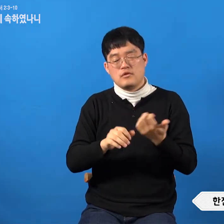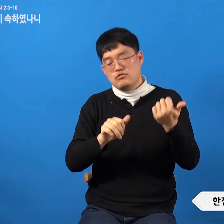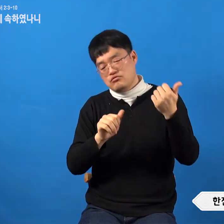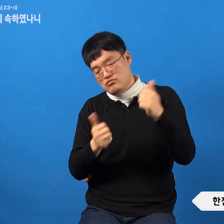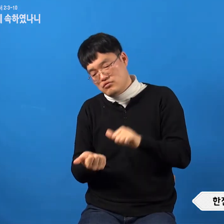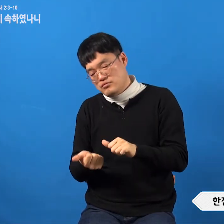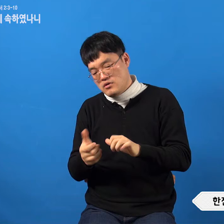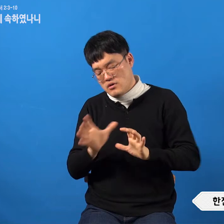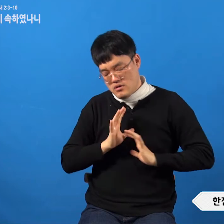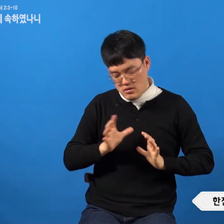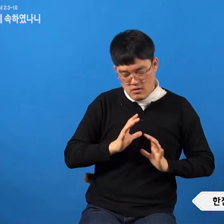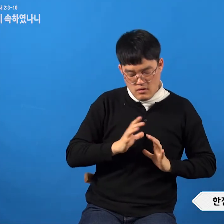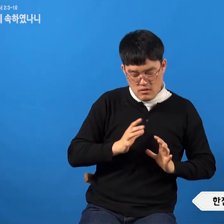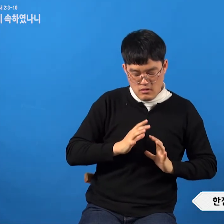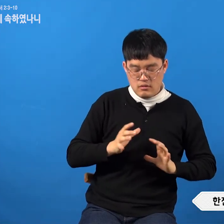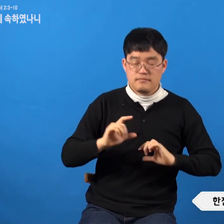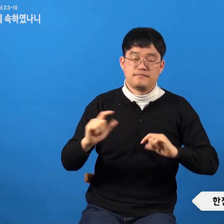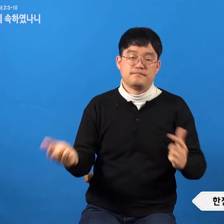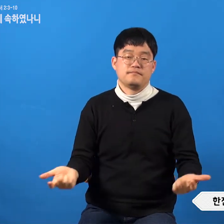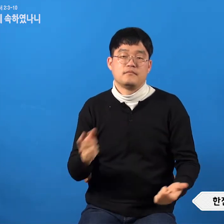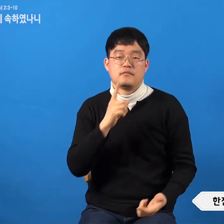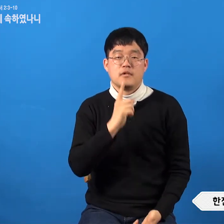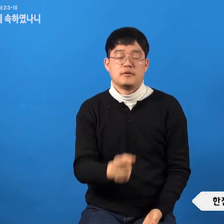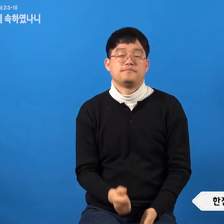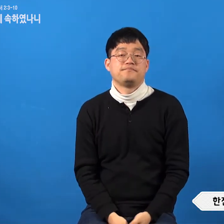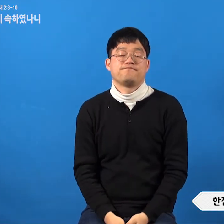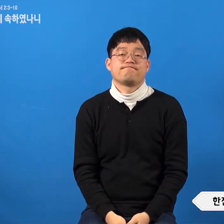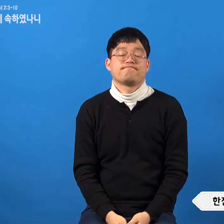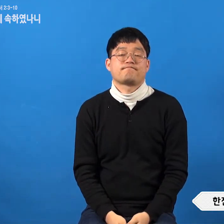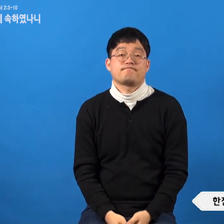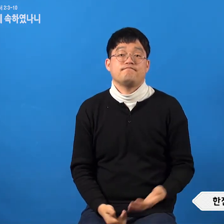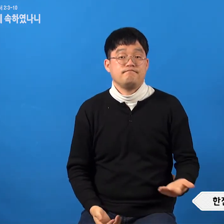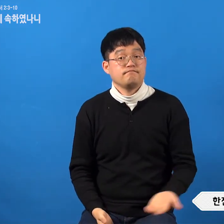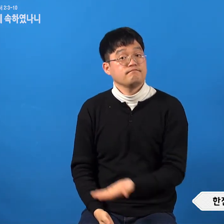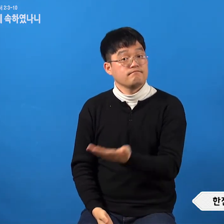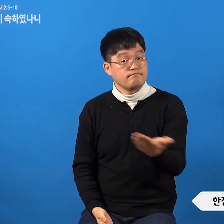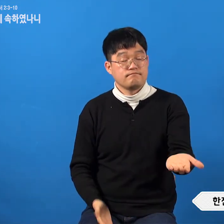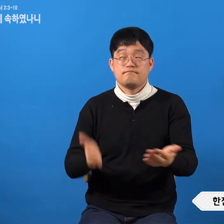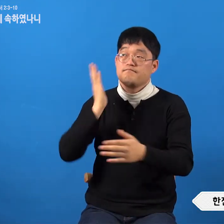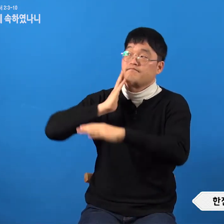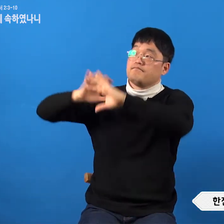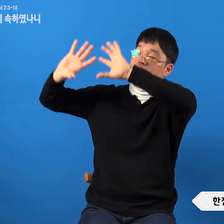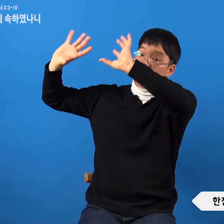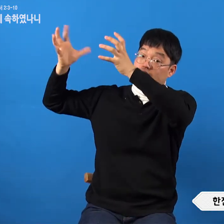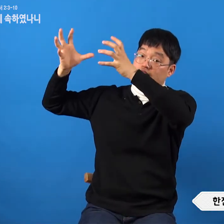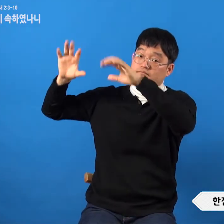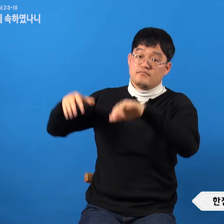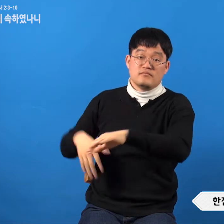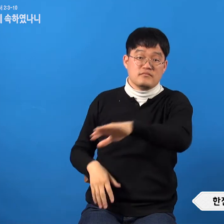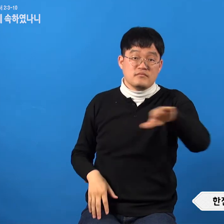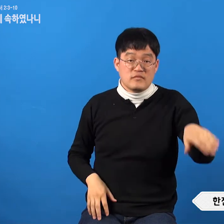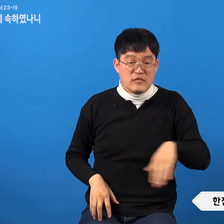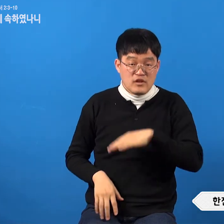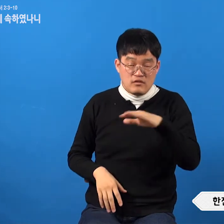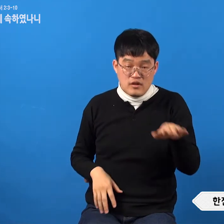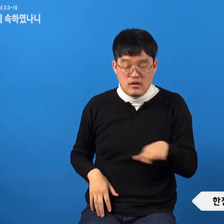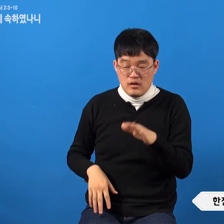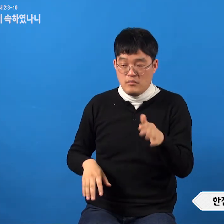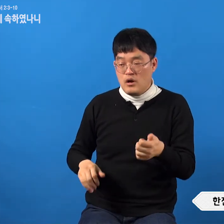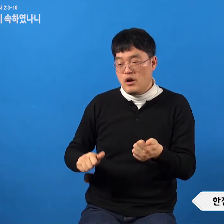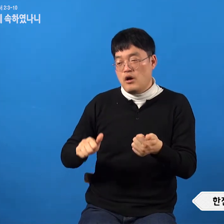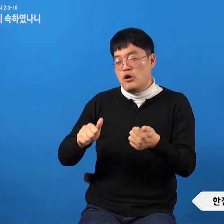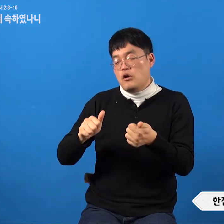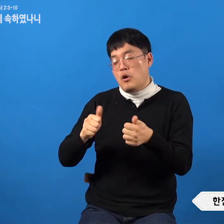죽음도 겁내지 않는 것이죠. 여러분, 천국이라는 것이 우리 딱 숨 넘어가는 순간에